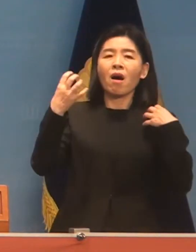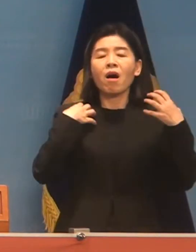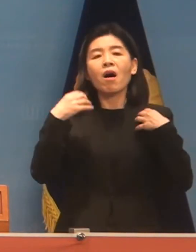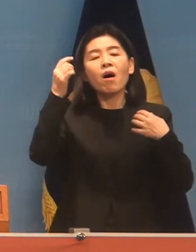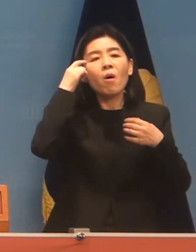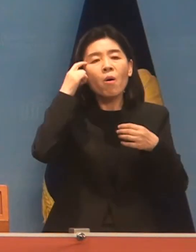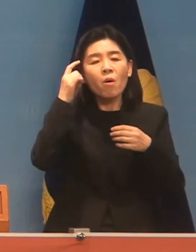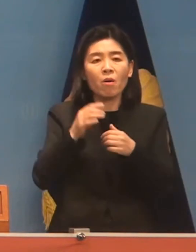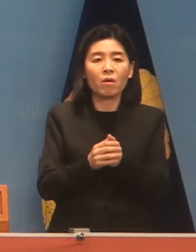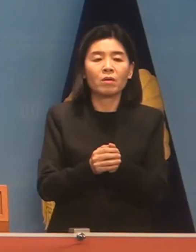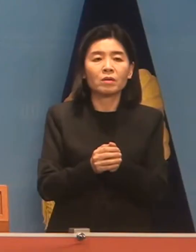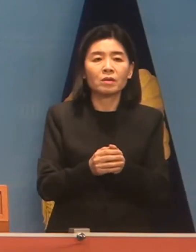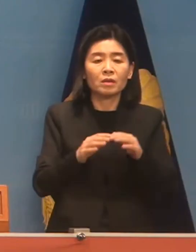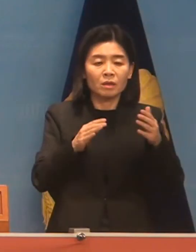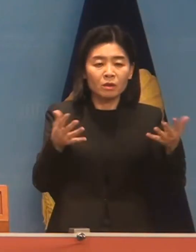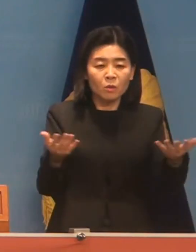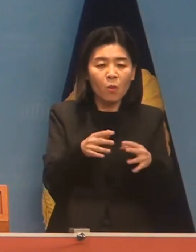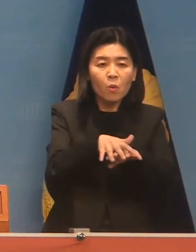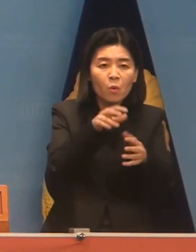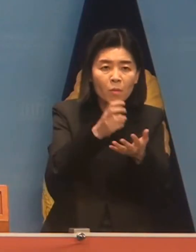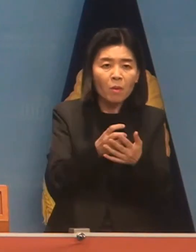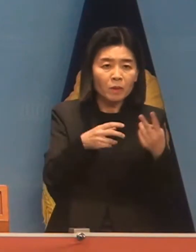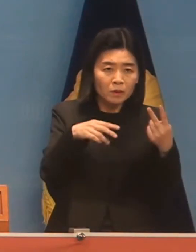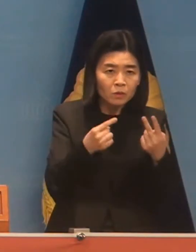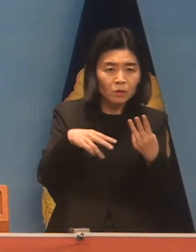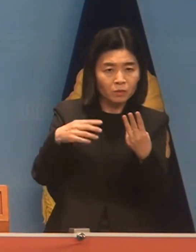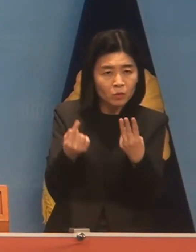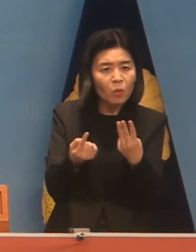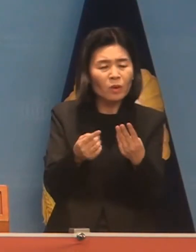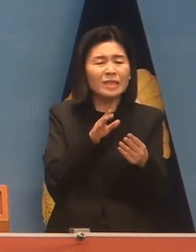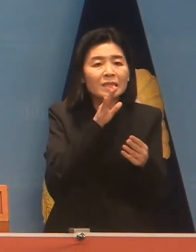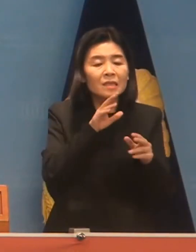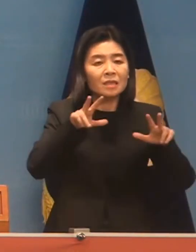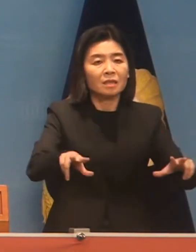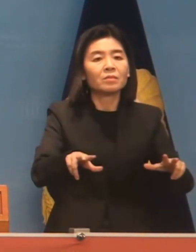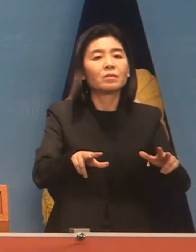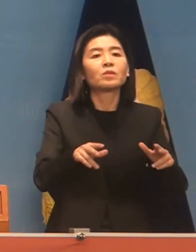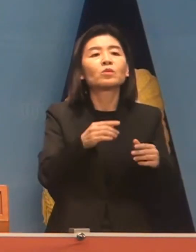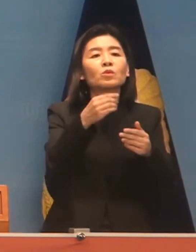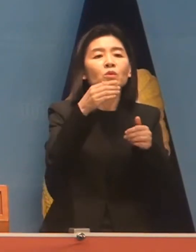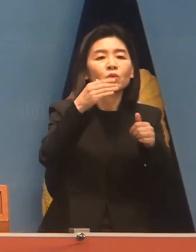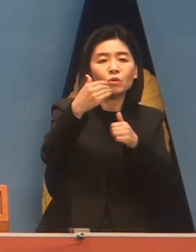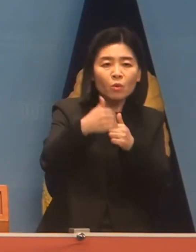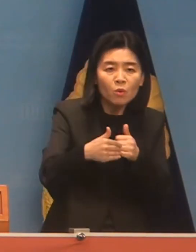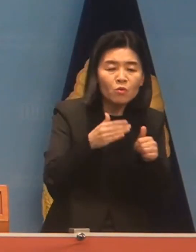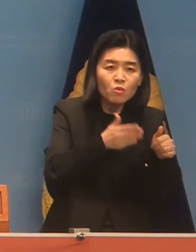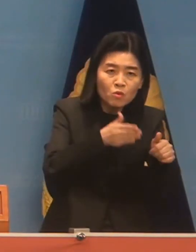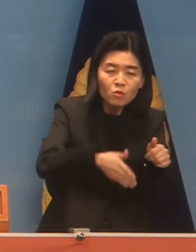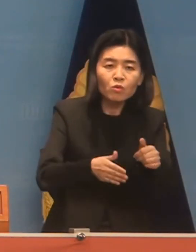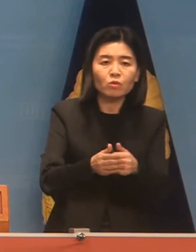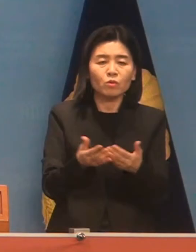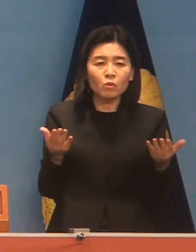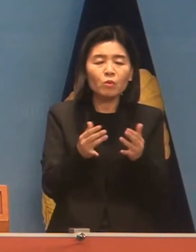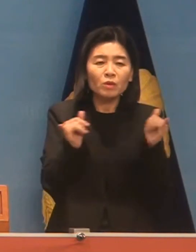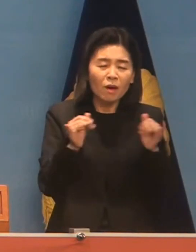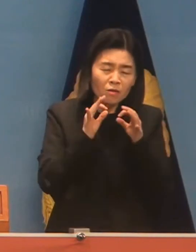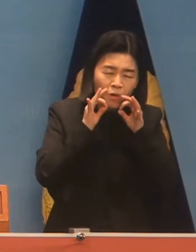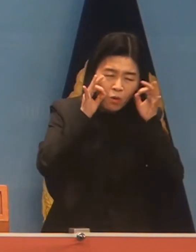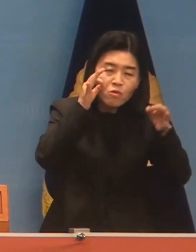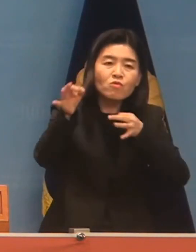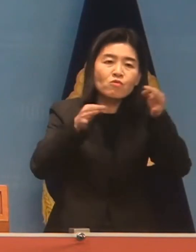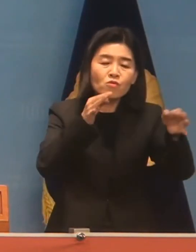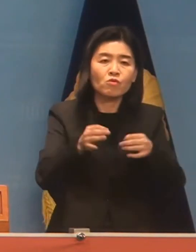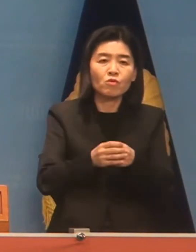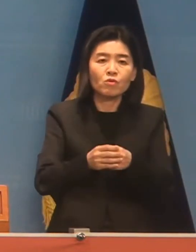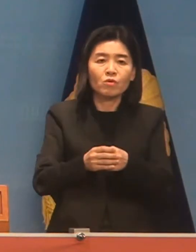개정은 시대적 요구이고 이 나라의 국민이자 이 나라를 떠받치고 있는 노동자의 절규입니다. 책임 있는 자가